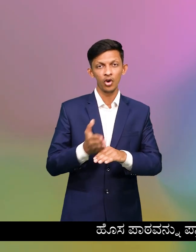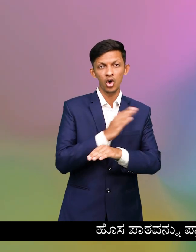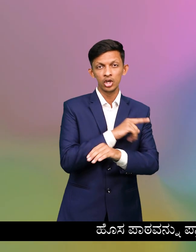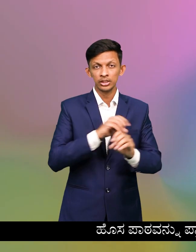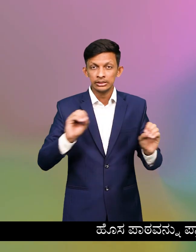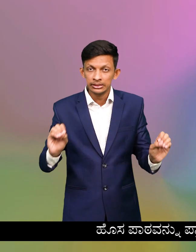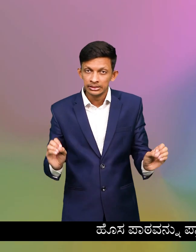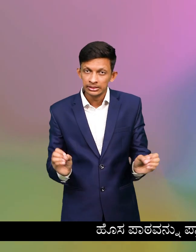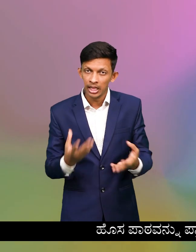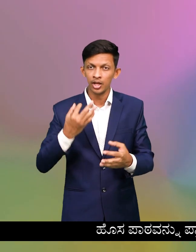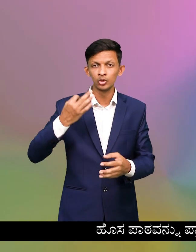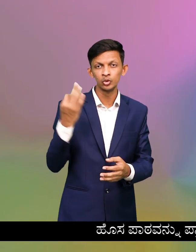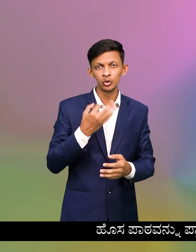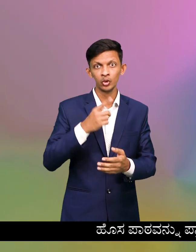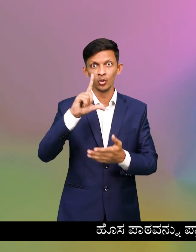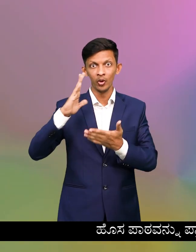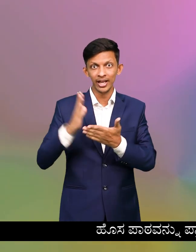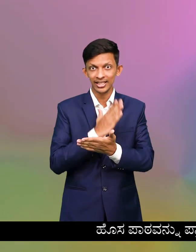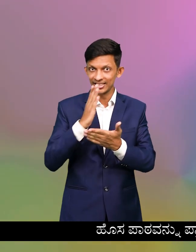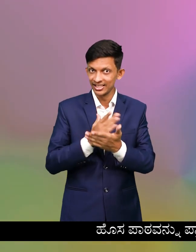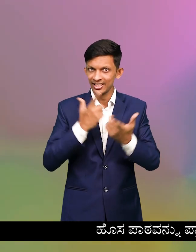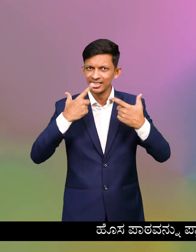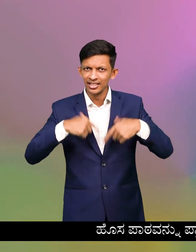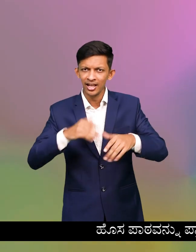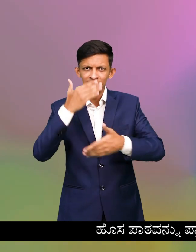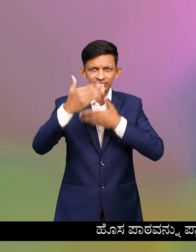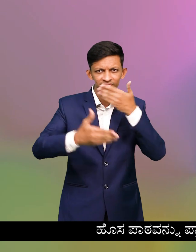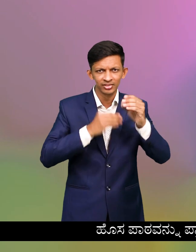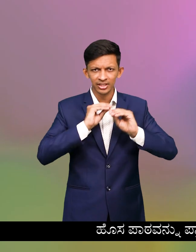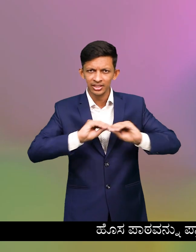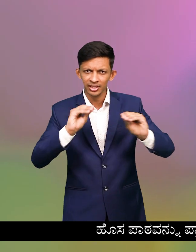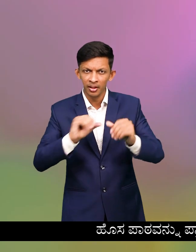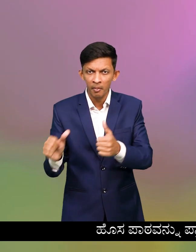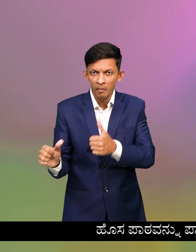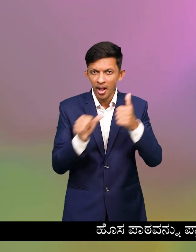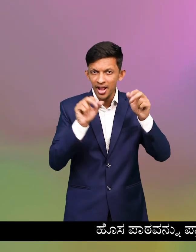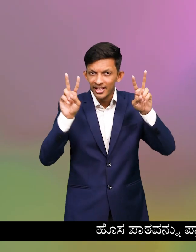ಹೊಸ ಪಾಠವನ್ನು ಪ್ರಾರಂಭಿಸುವ ಮೊದಲು ಹಿಂದಿನ ವಿಷಯವನ್ನು ಪರಿಷ್ಕರಿಸೋಣ.